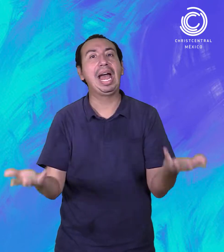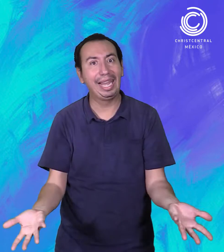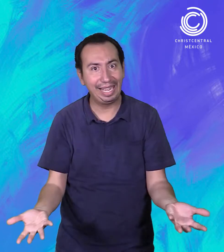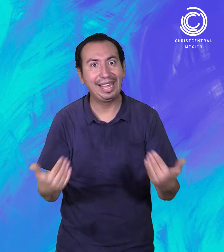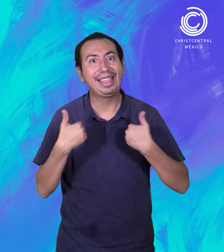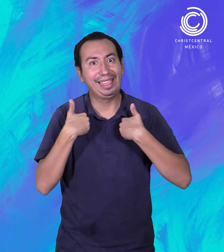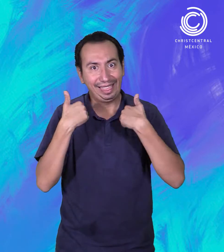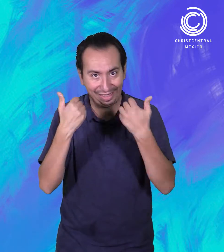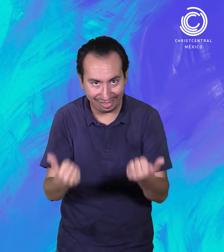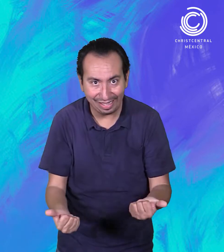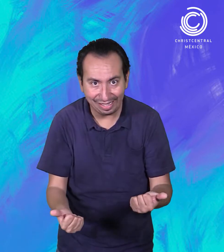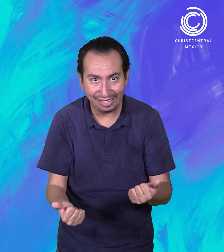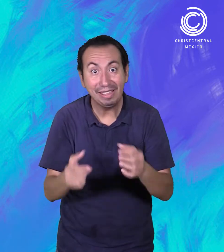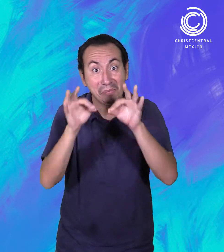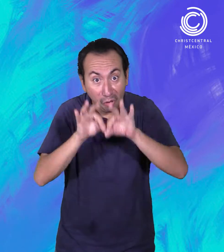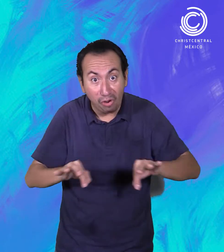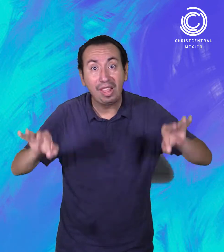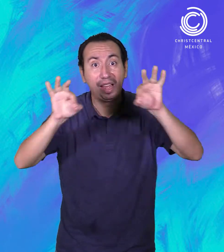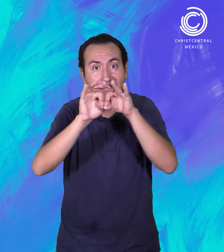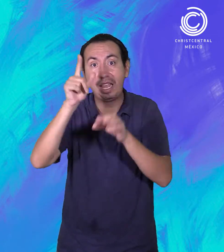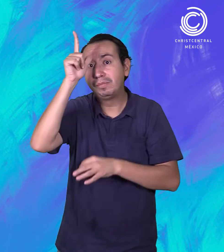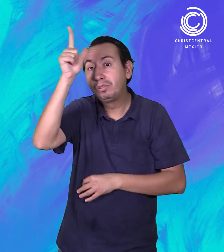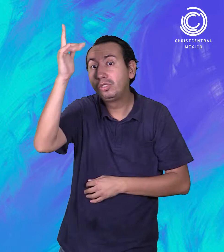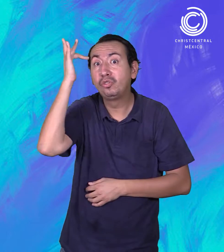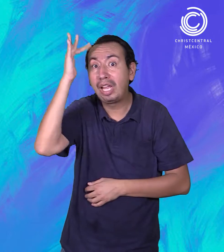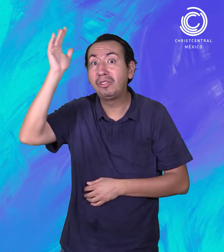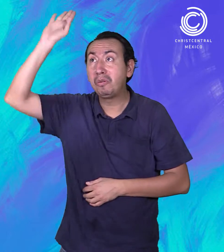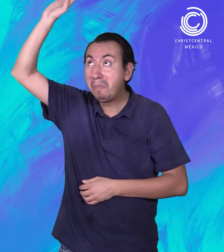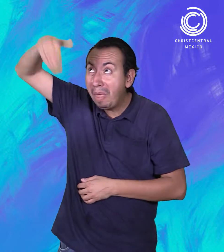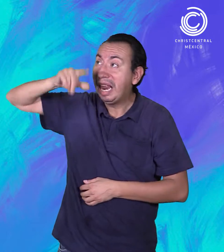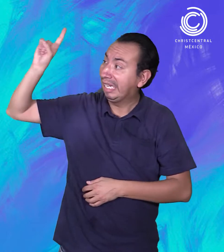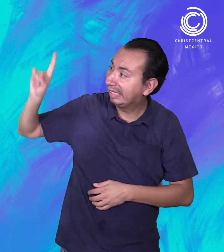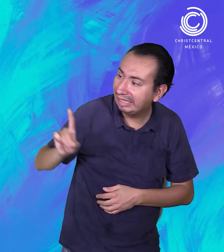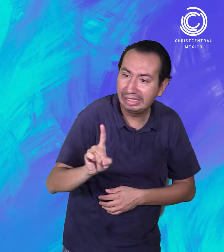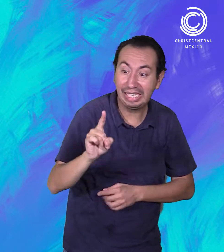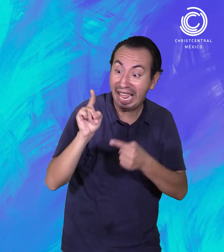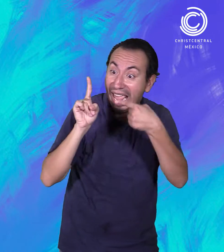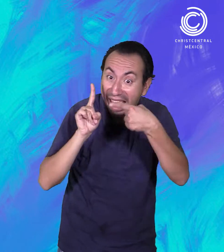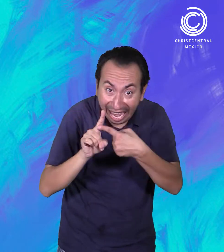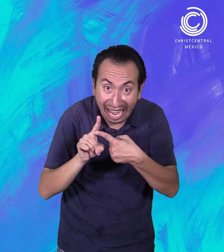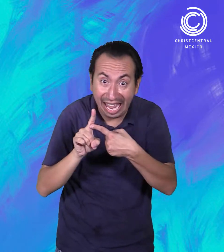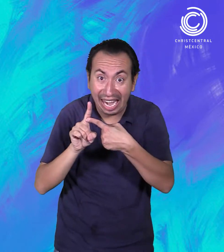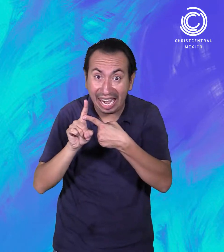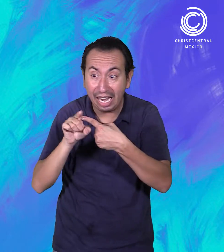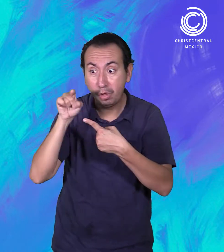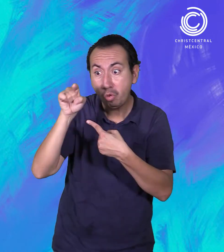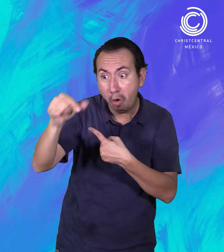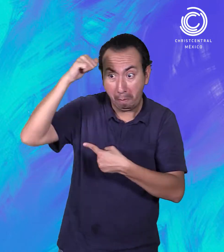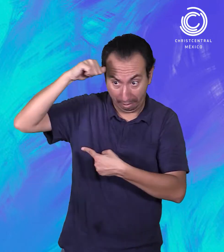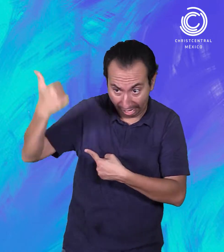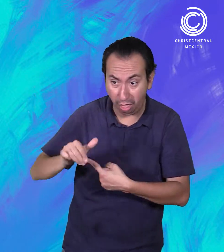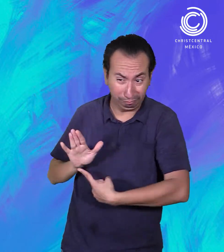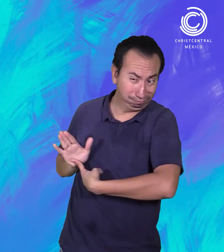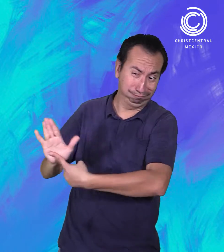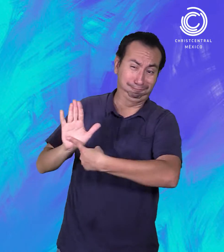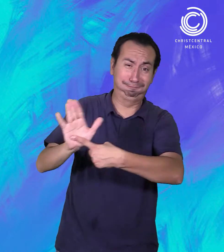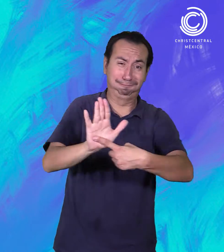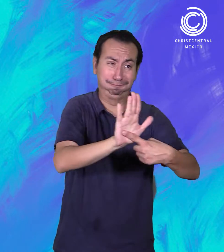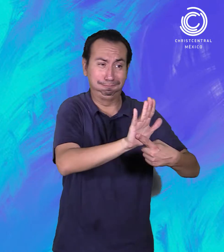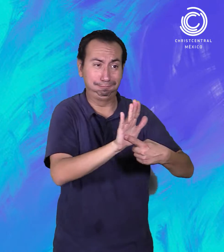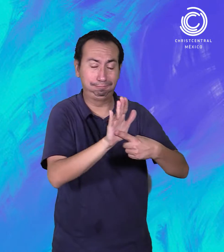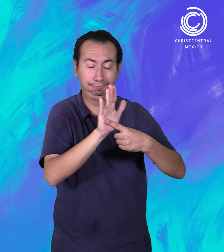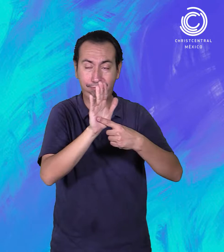qué es importante que venga el Consolador para convencer al mundo de estas tres cosas. En primer lugar dice,